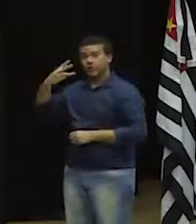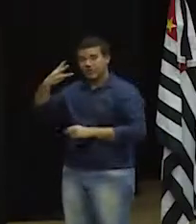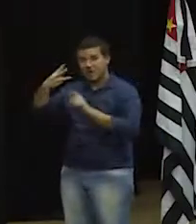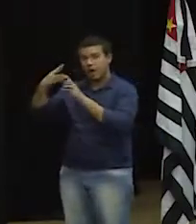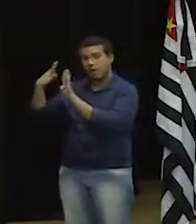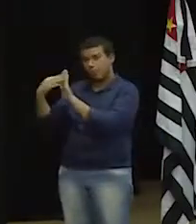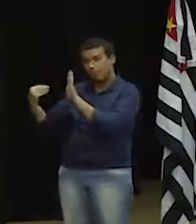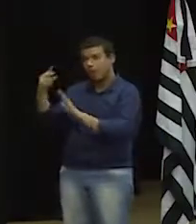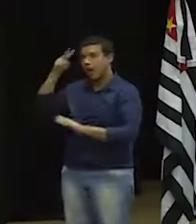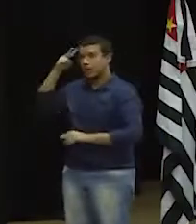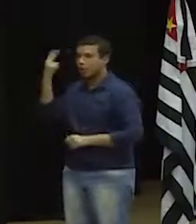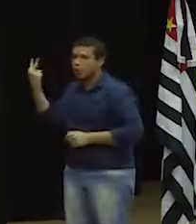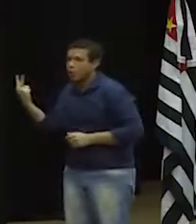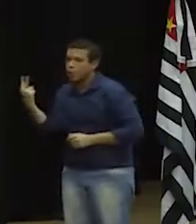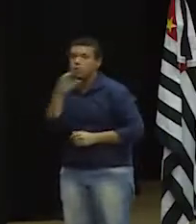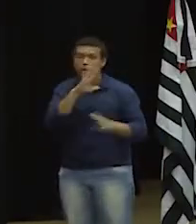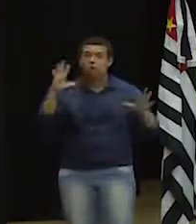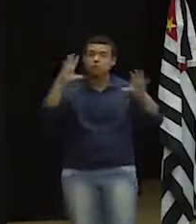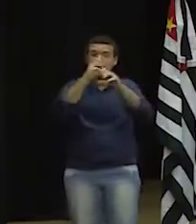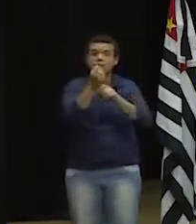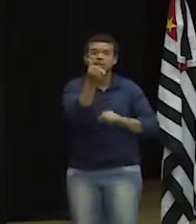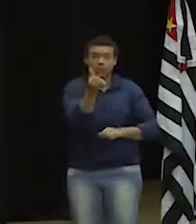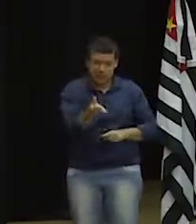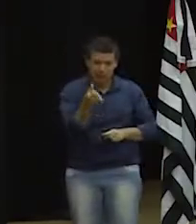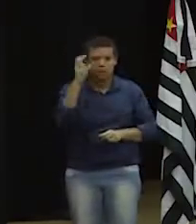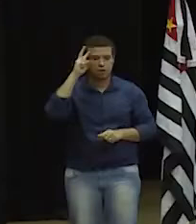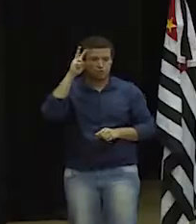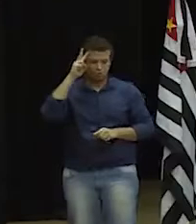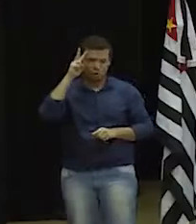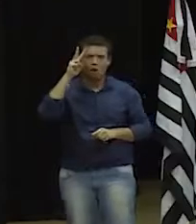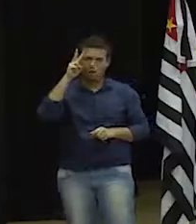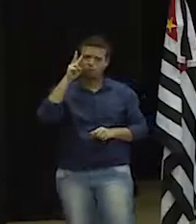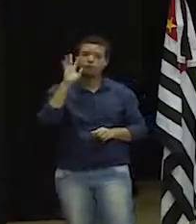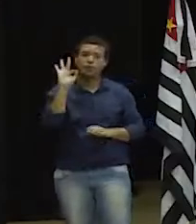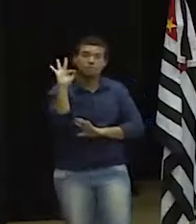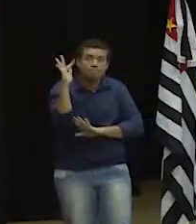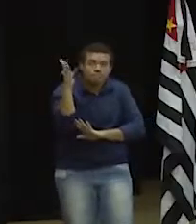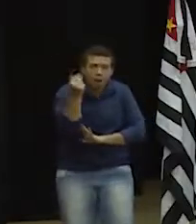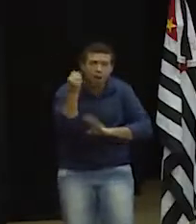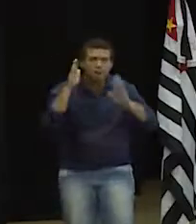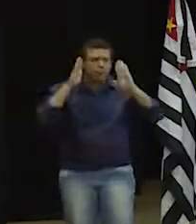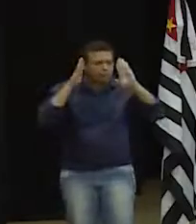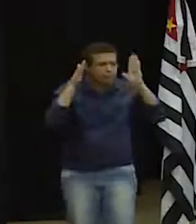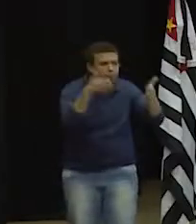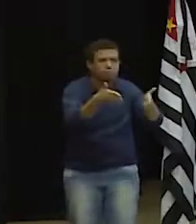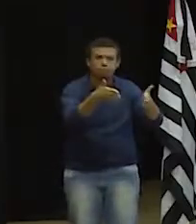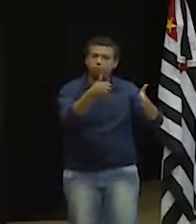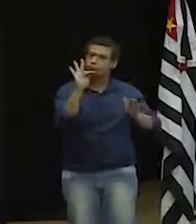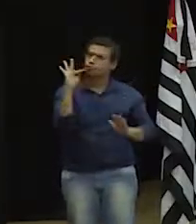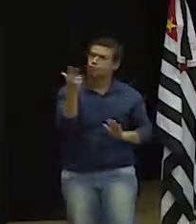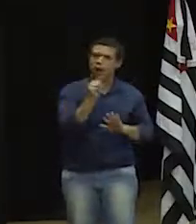terceiro modelo, mais 2 histórias. Então, somando um total de 6 histórias, 6